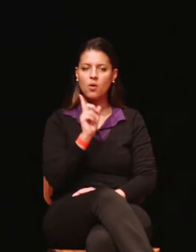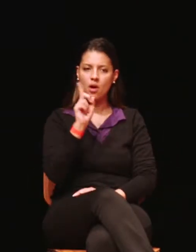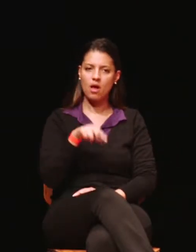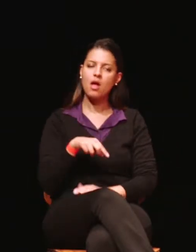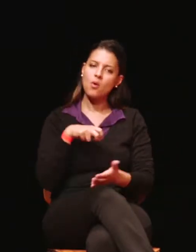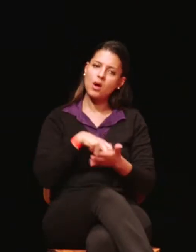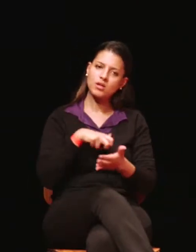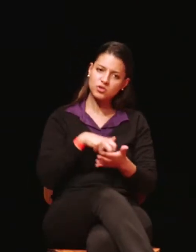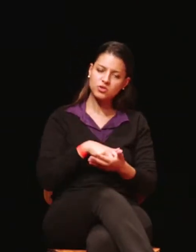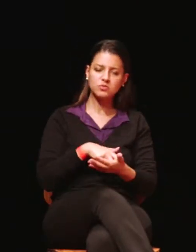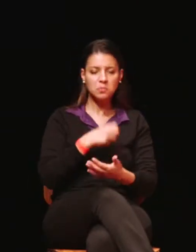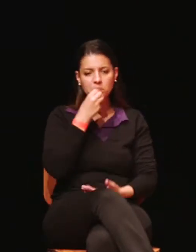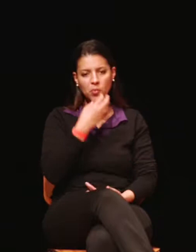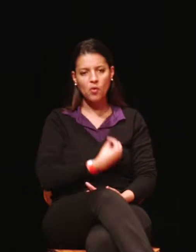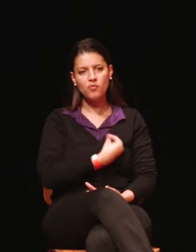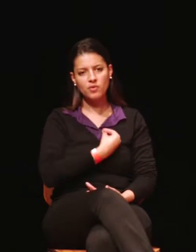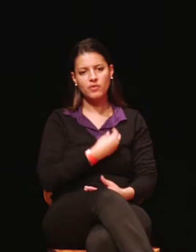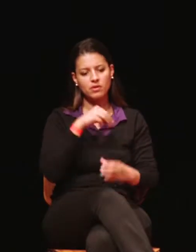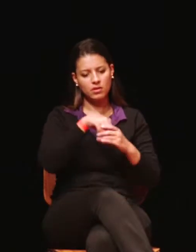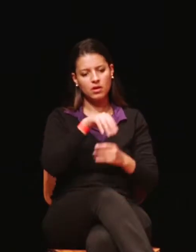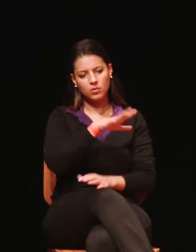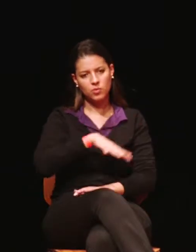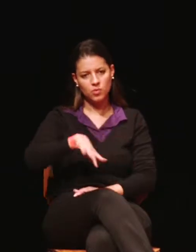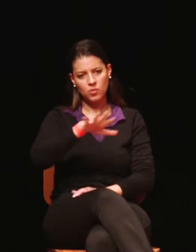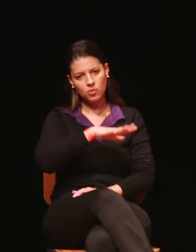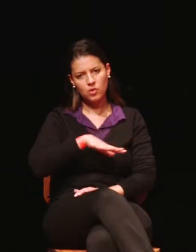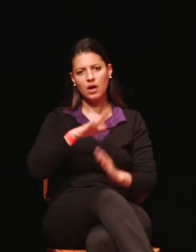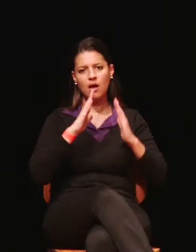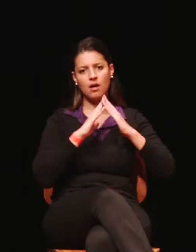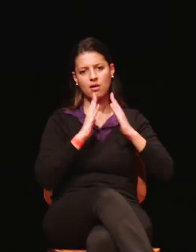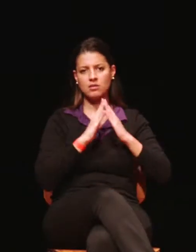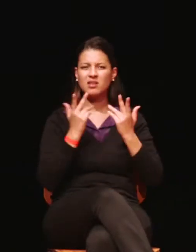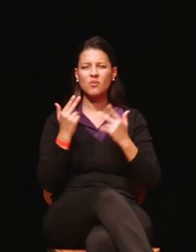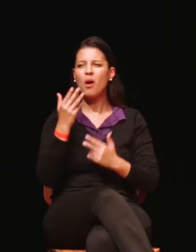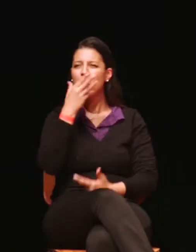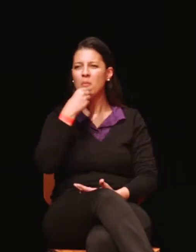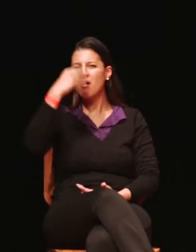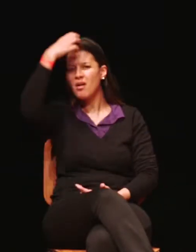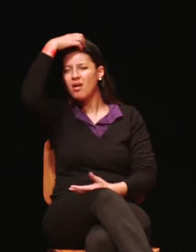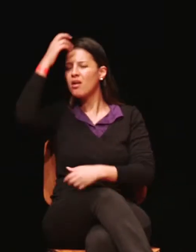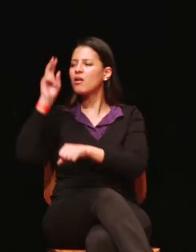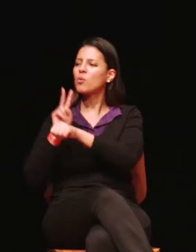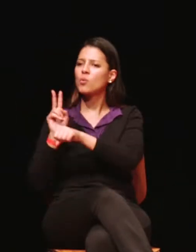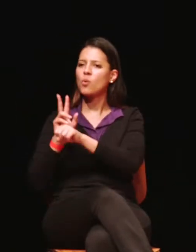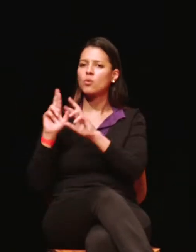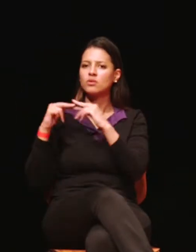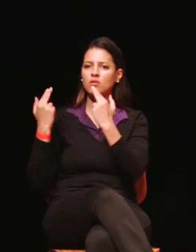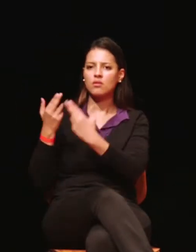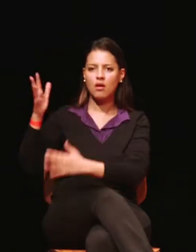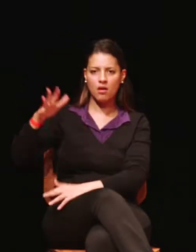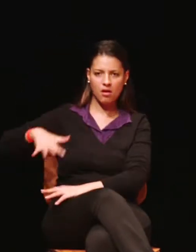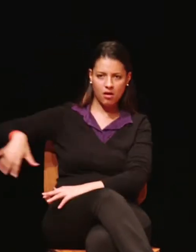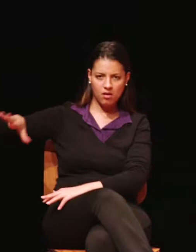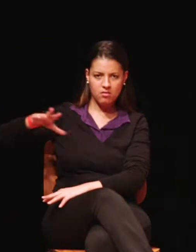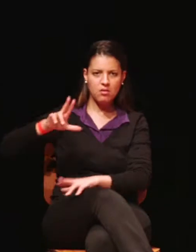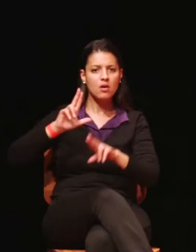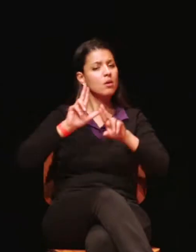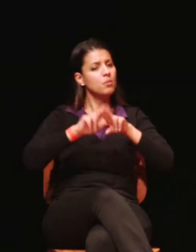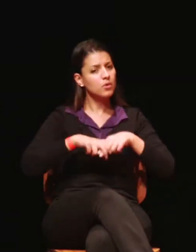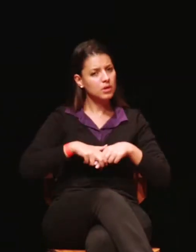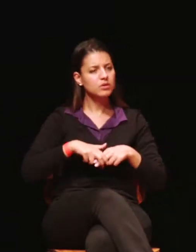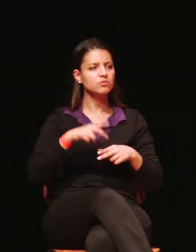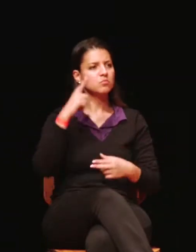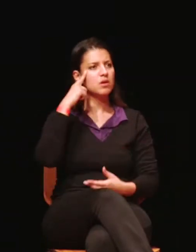governo do lar, como o rei em seu reino. Portanto, precisamos, quando pensamos na questão da infância